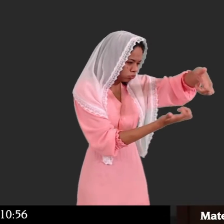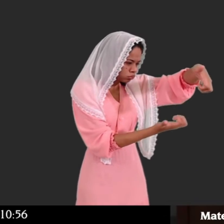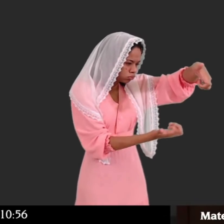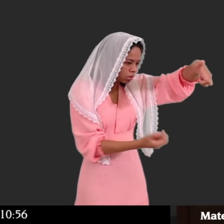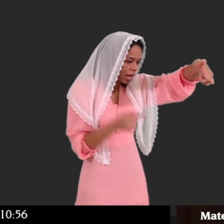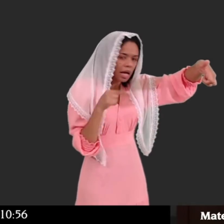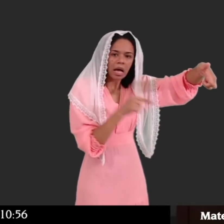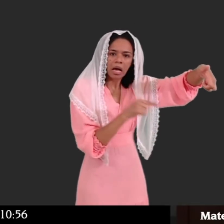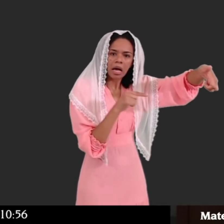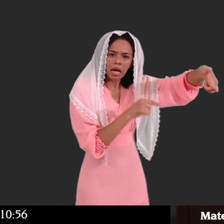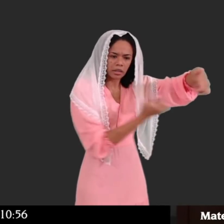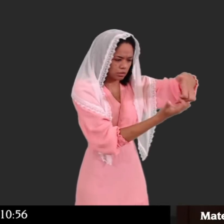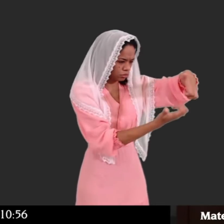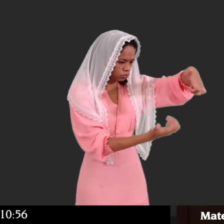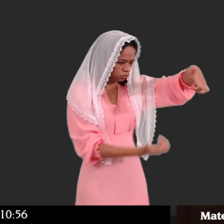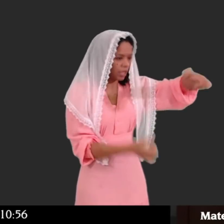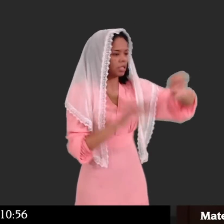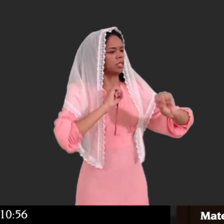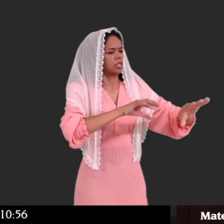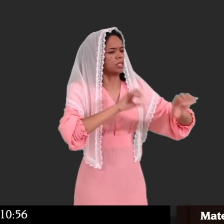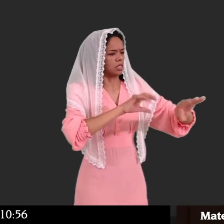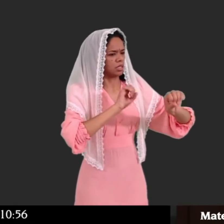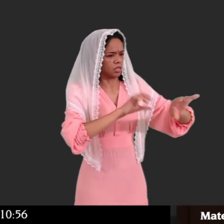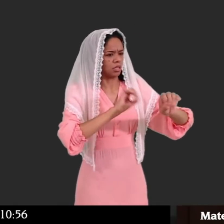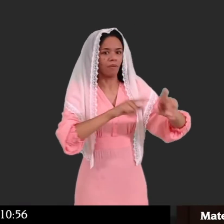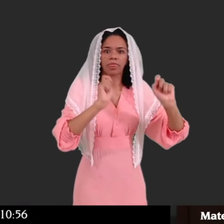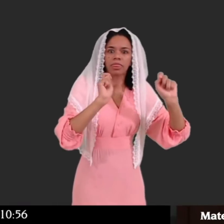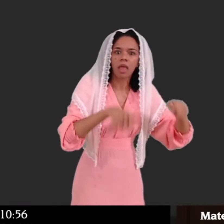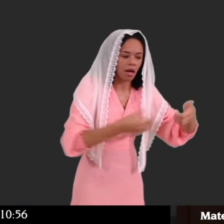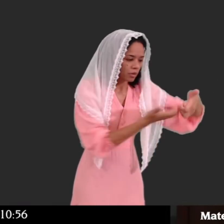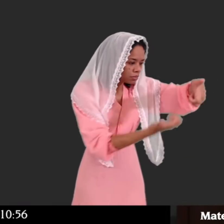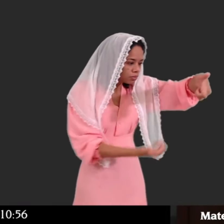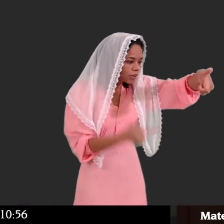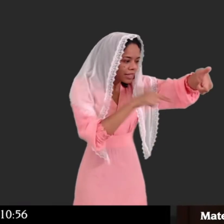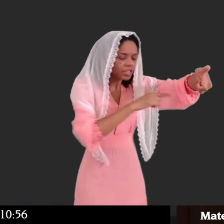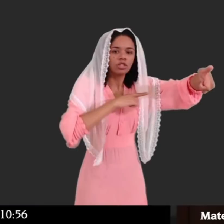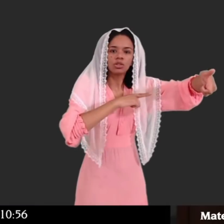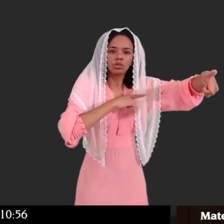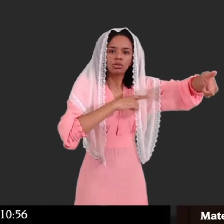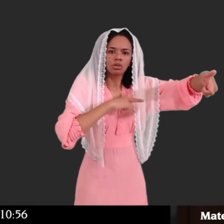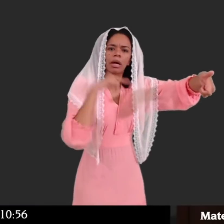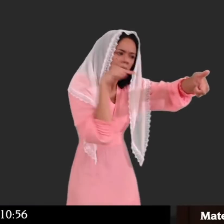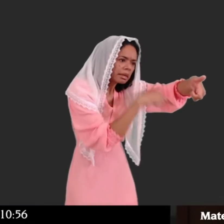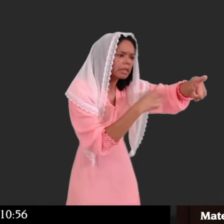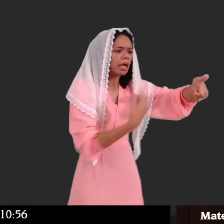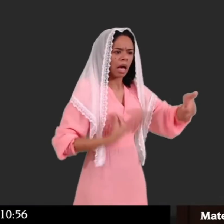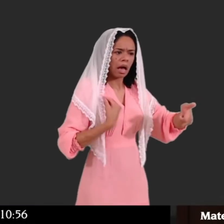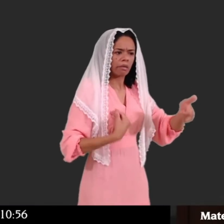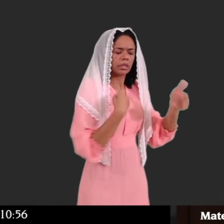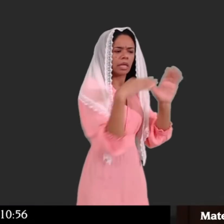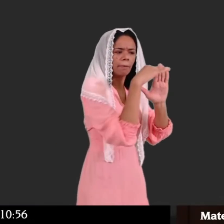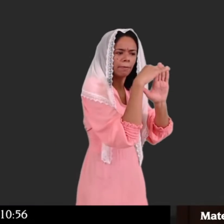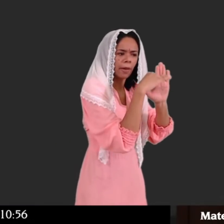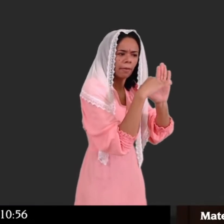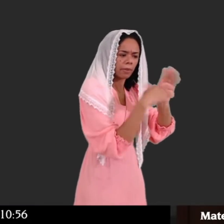o povo, falar para o povo, não caminhe nessa direção, não faça isso, venha cá, olha, veja o meu jeito de viver, presta atenção em mim, eu